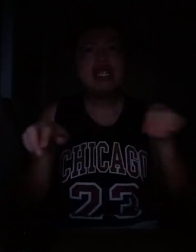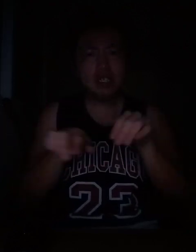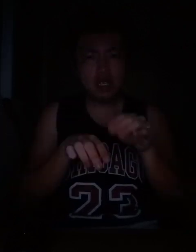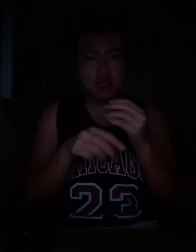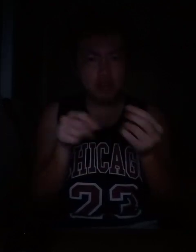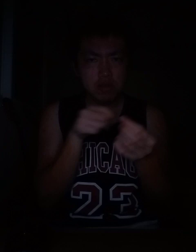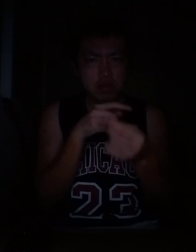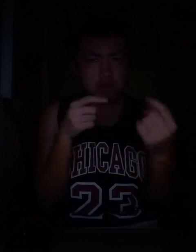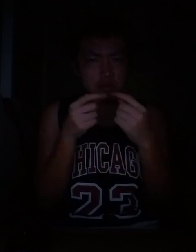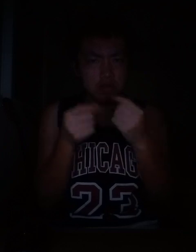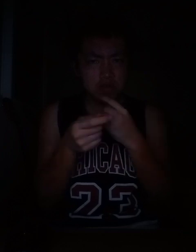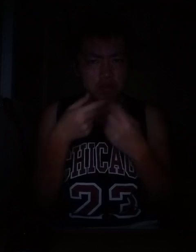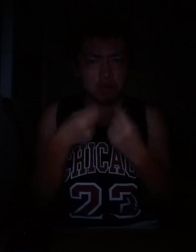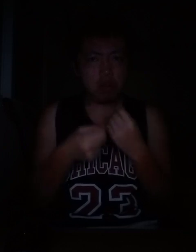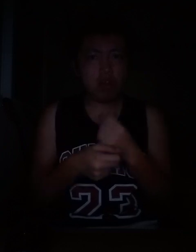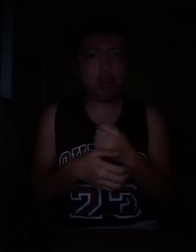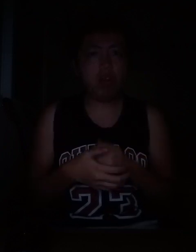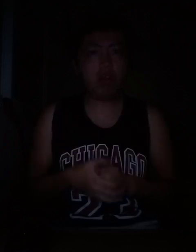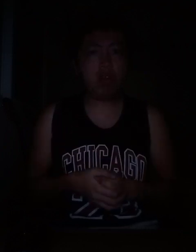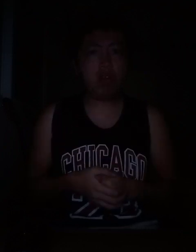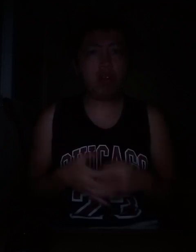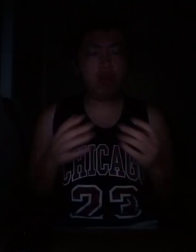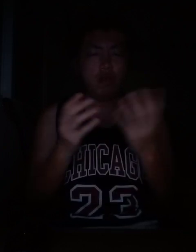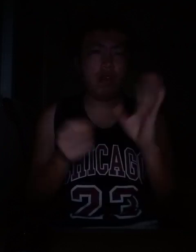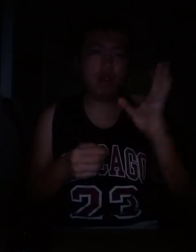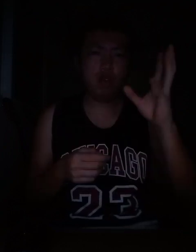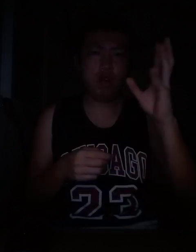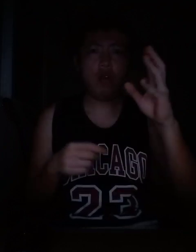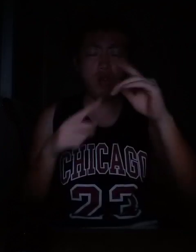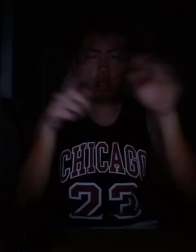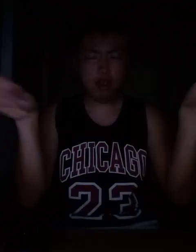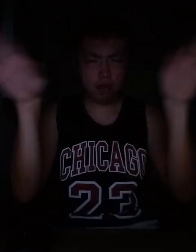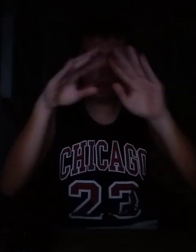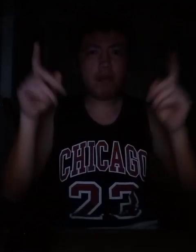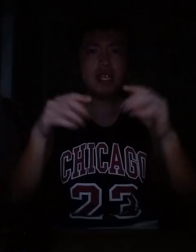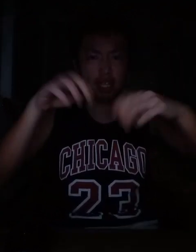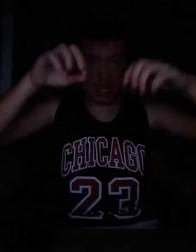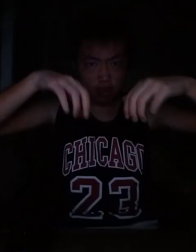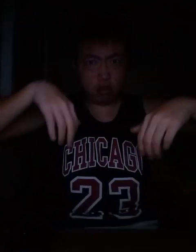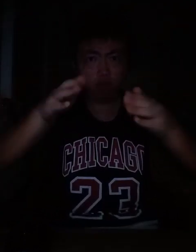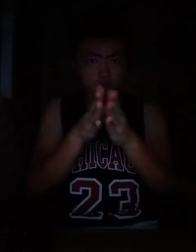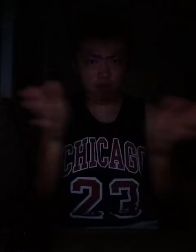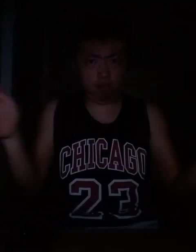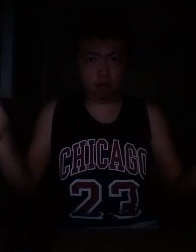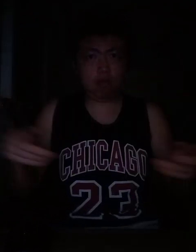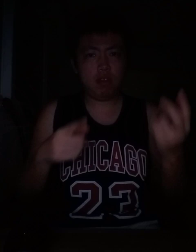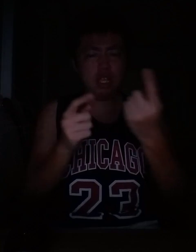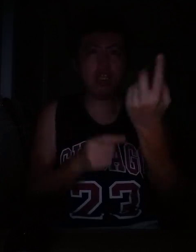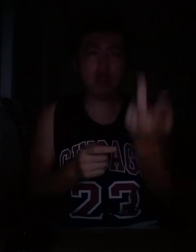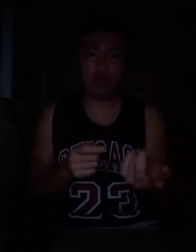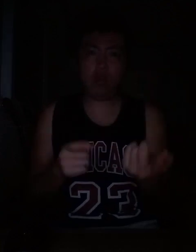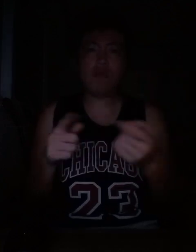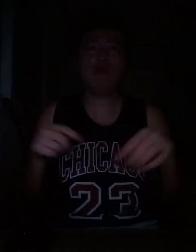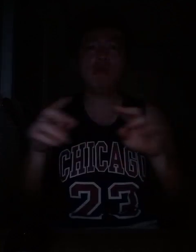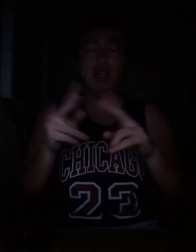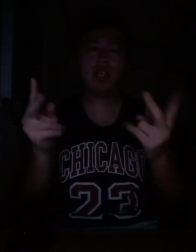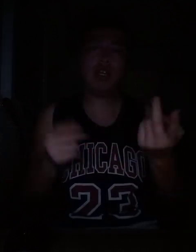것으로 예상됩니다. 태풍의 영향으로 제주에는 오늘 밤부터 비가 시작되는데 특히 내일 오전부터 모레 새벽 사이